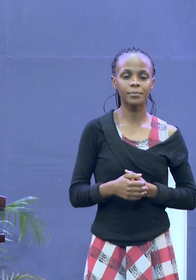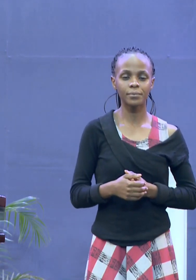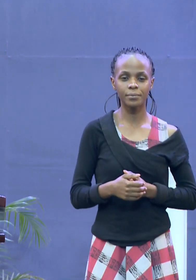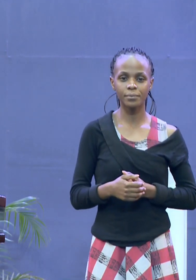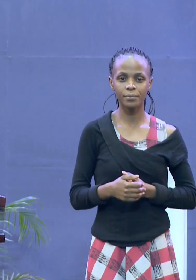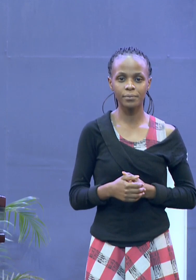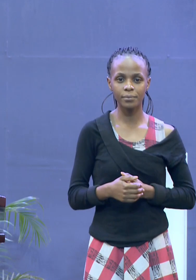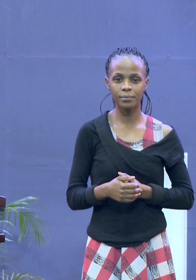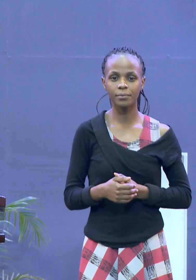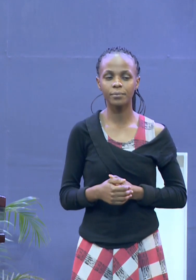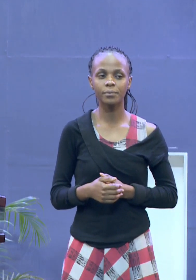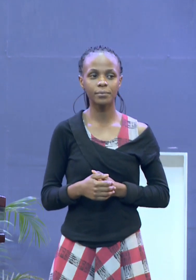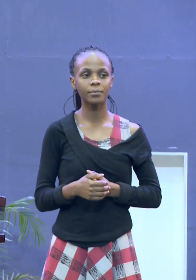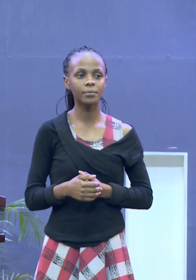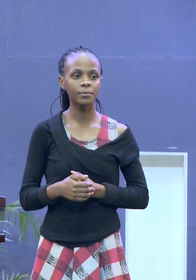kugolokosa.